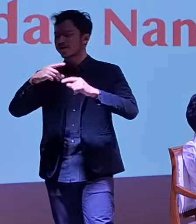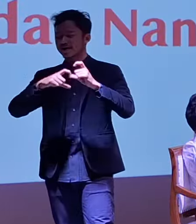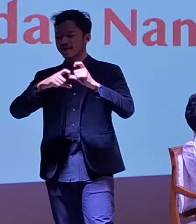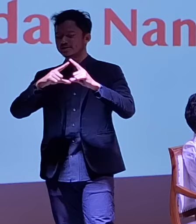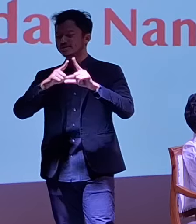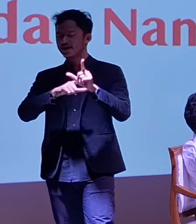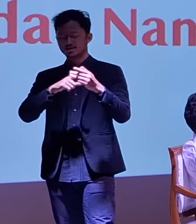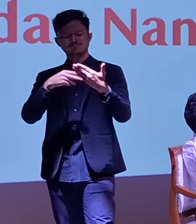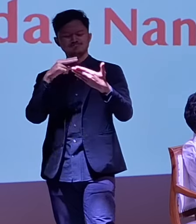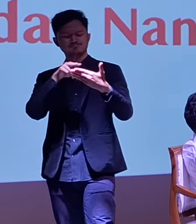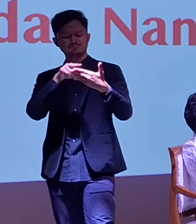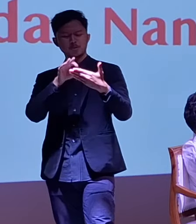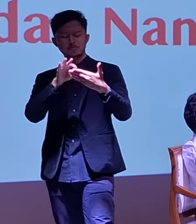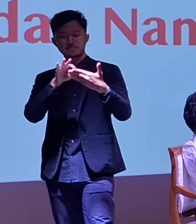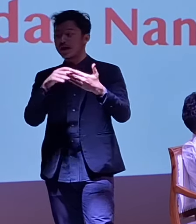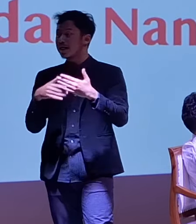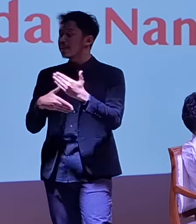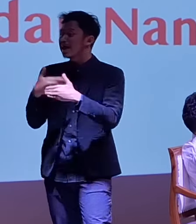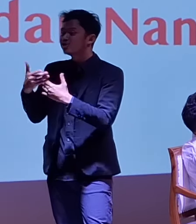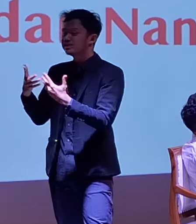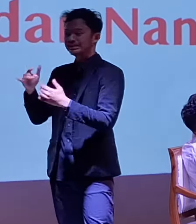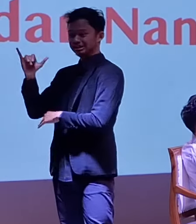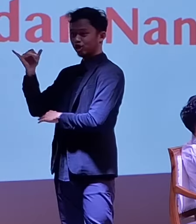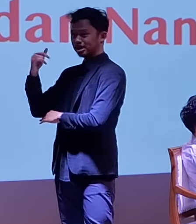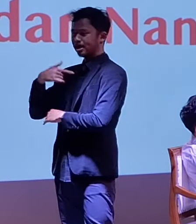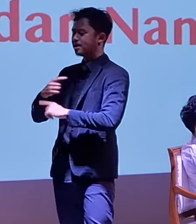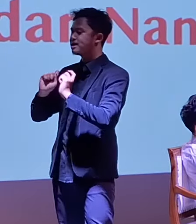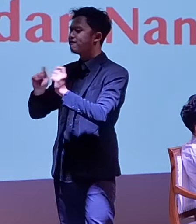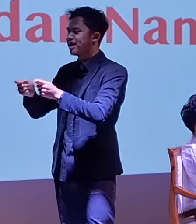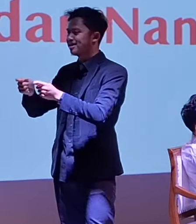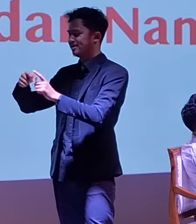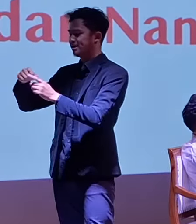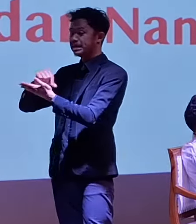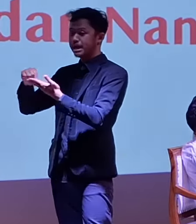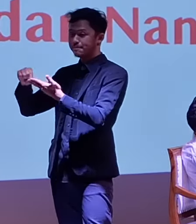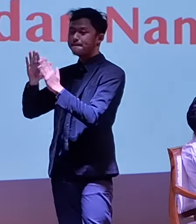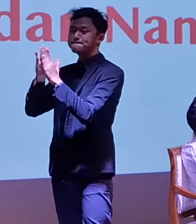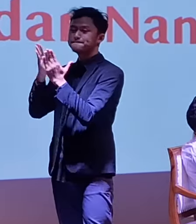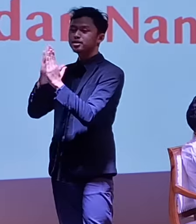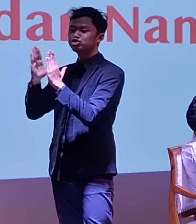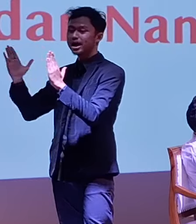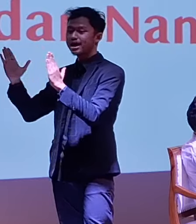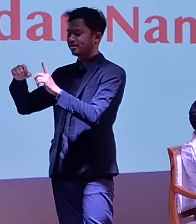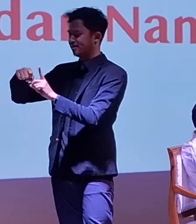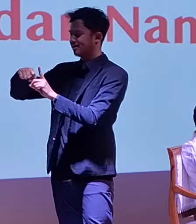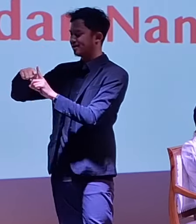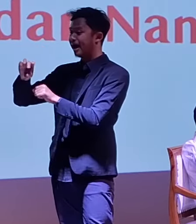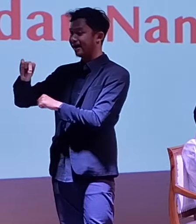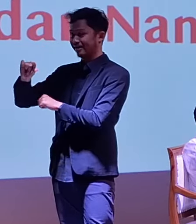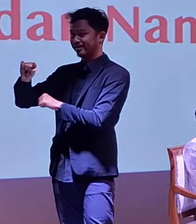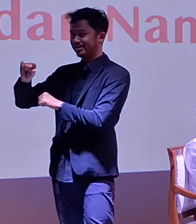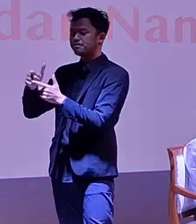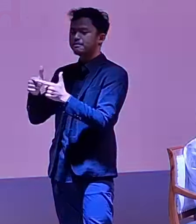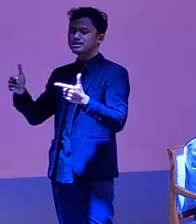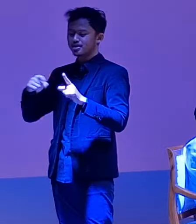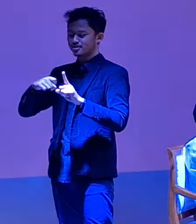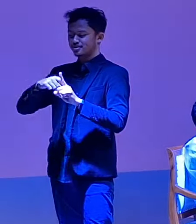anggota perpustakaan KR di Jogja. KR itu Kedaulatan Rakyat Surat Kabar. Dan saya sebetulnya asal